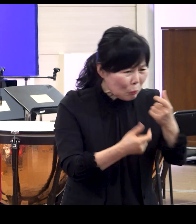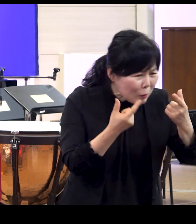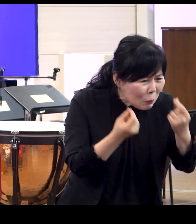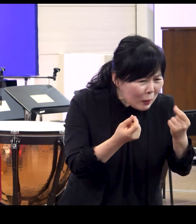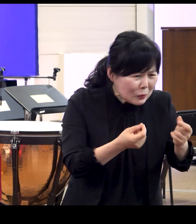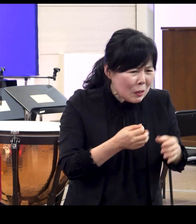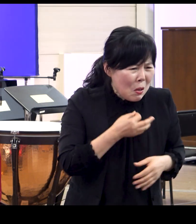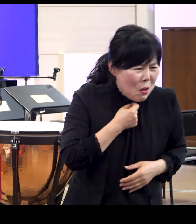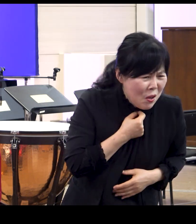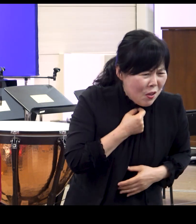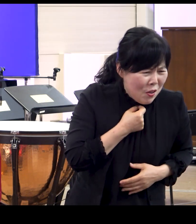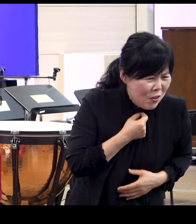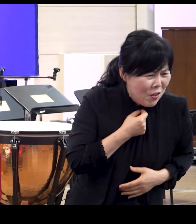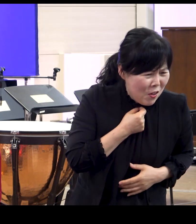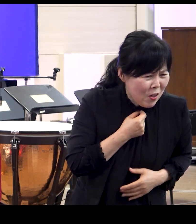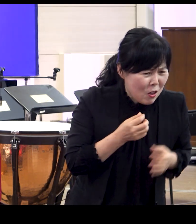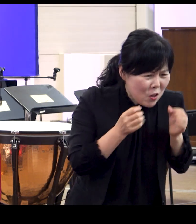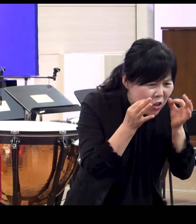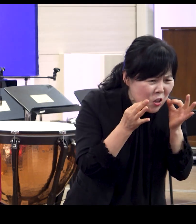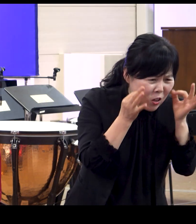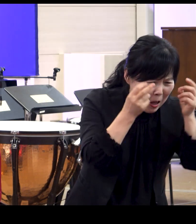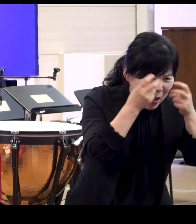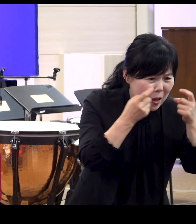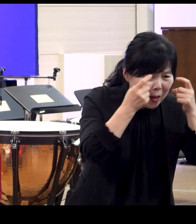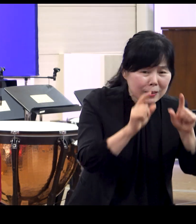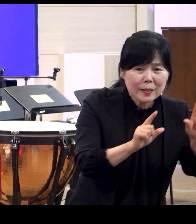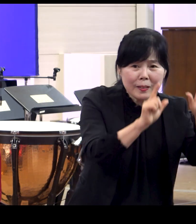그것만을 위해 살아가는 것이 아니라